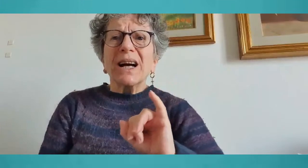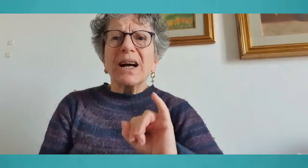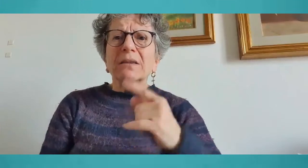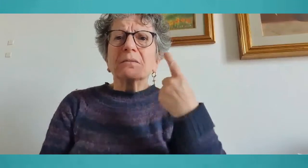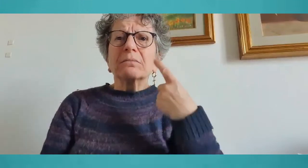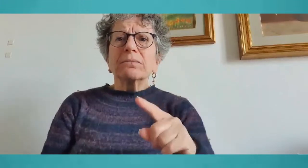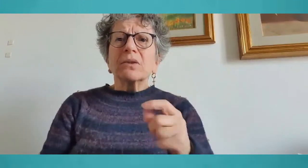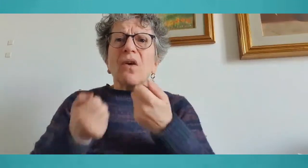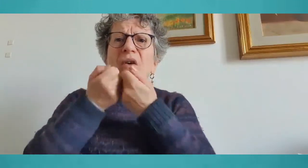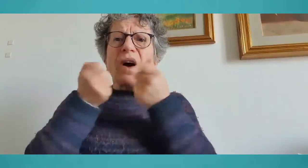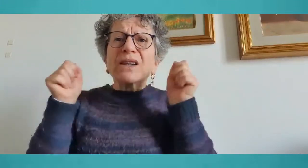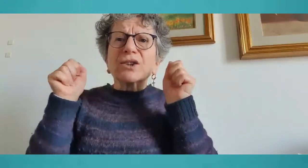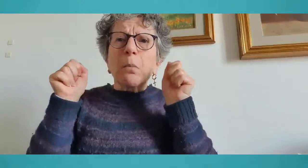connetto,